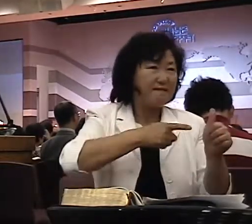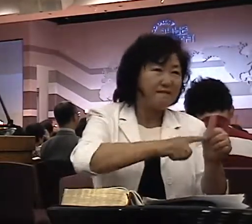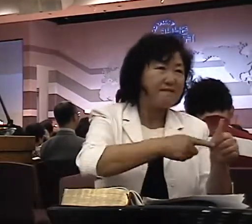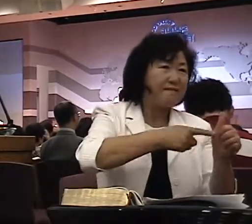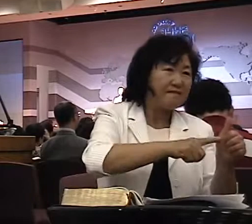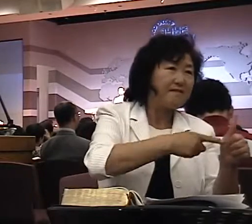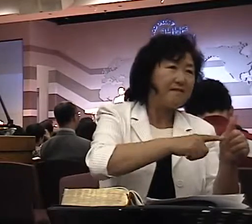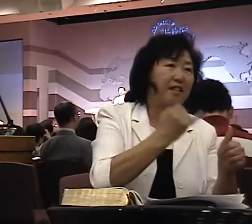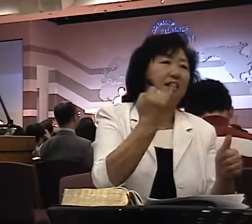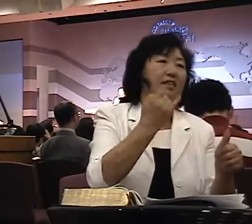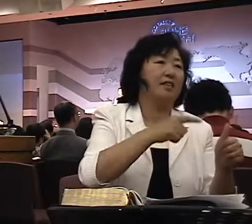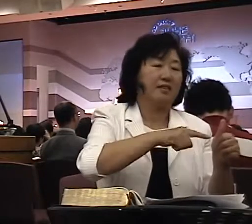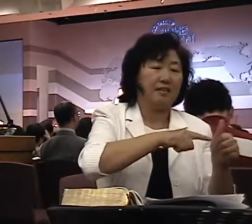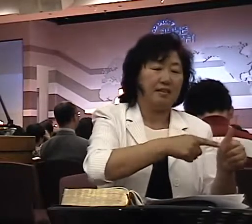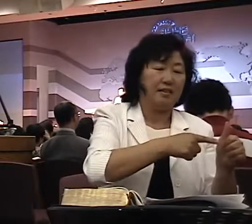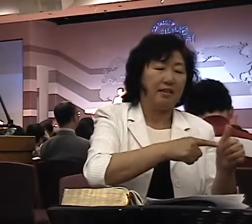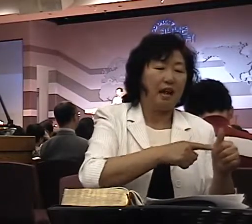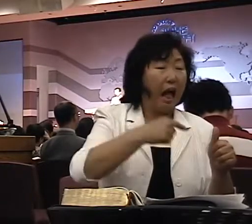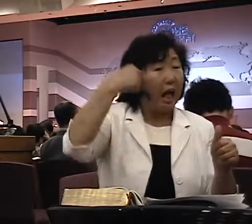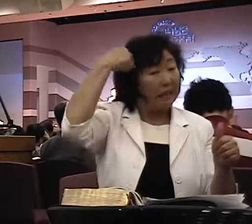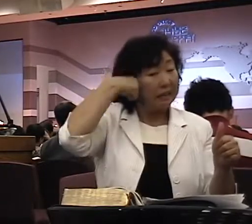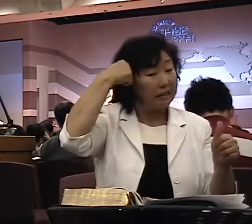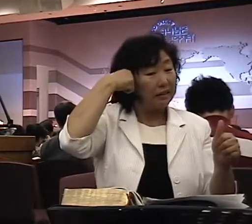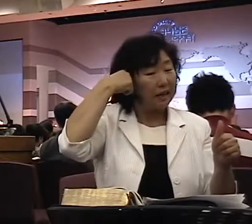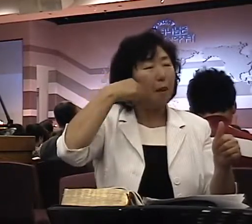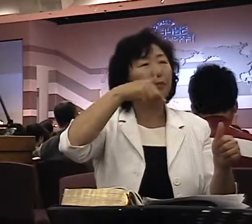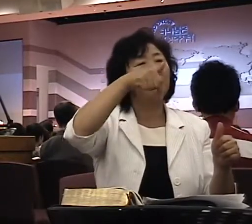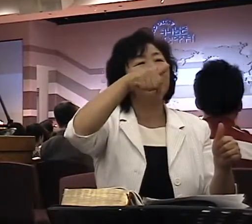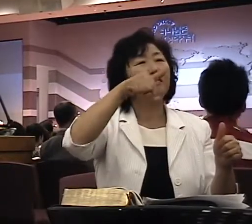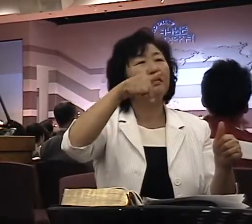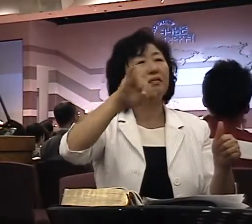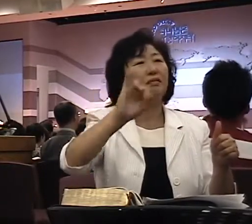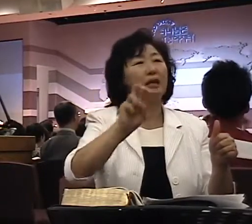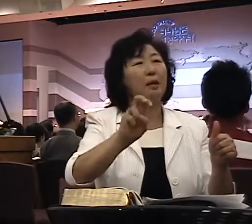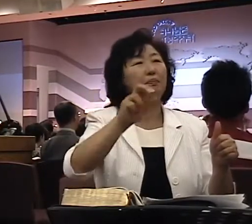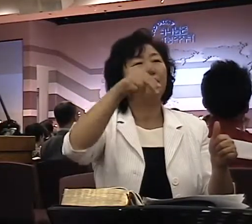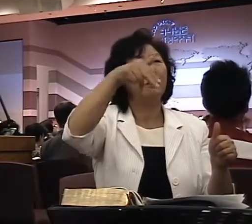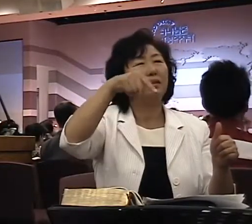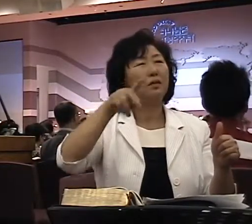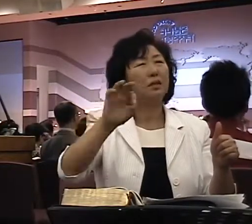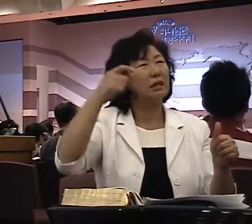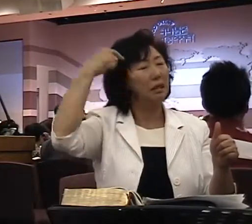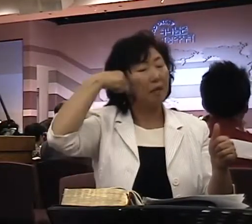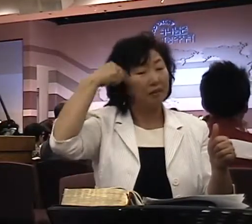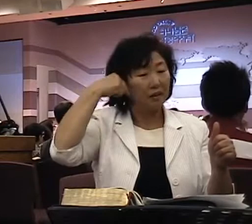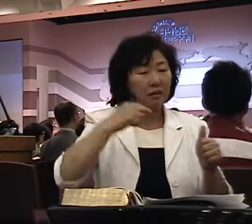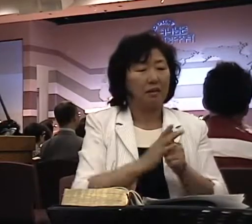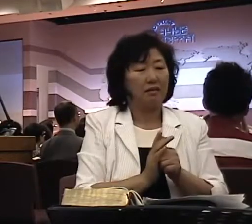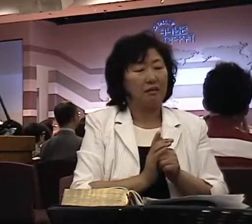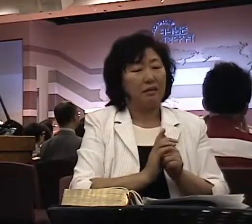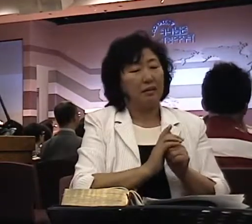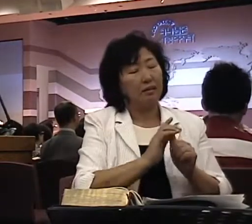감정적으로 치우쳤다면, 그렇죠? 요셉의 경우 그가 이모션으로 연약해졌다면